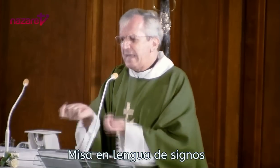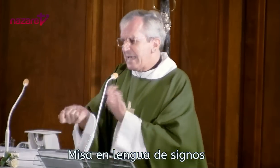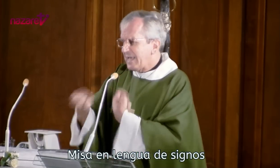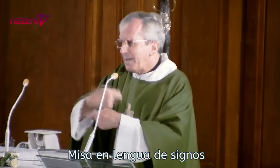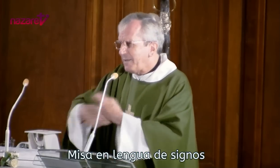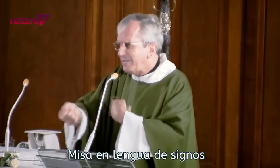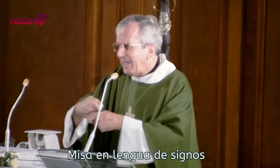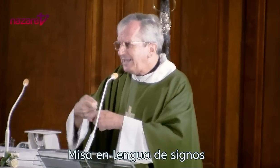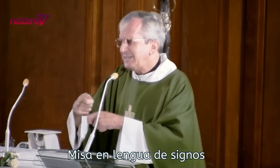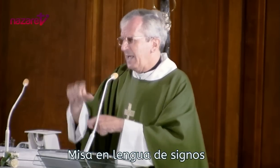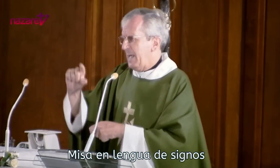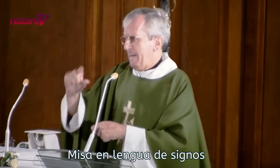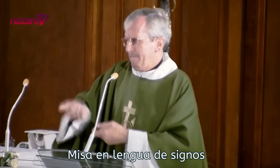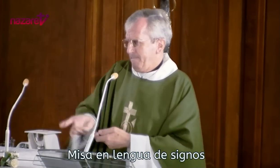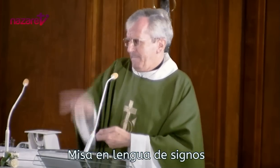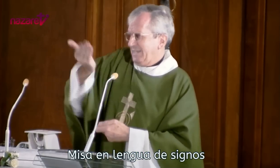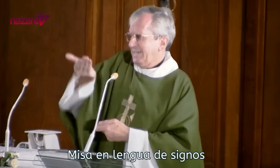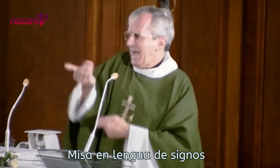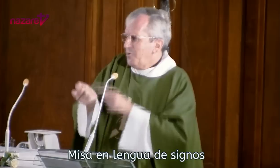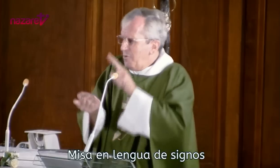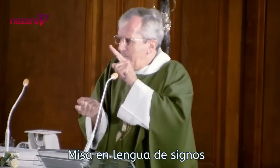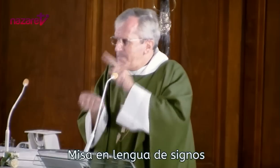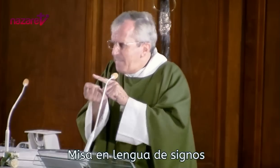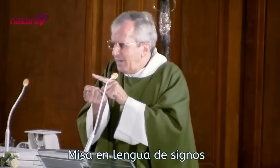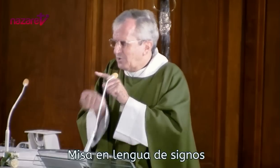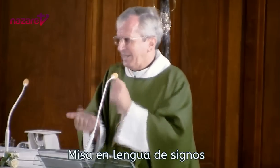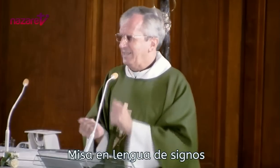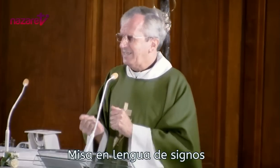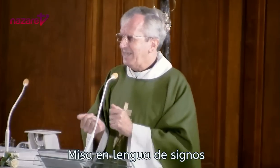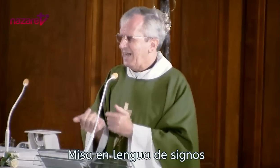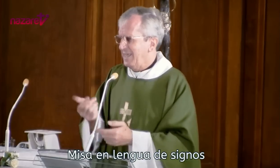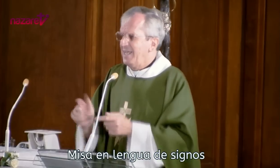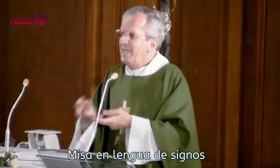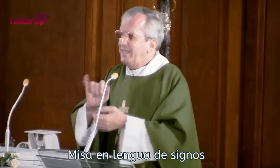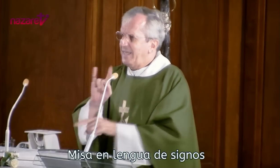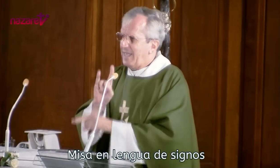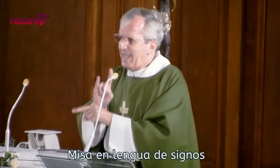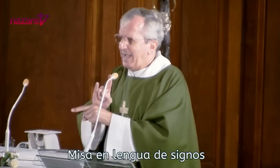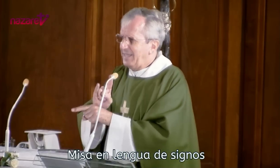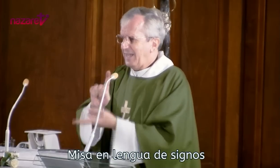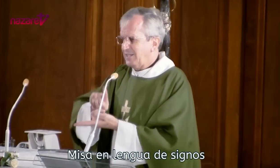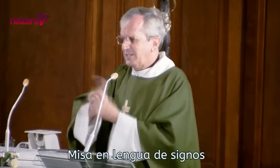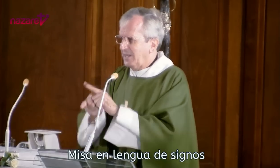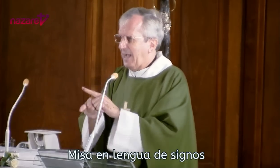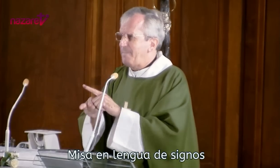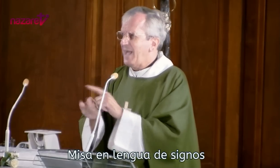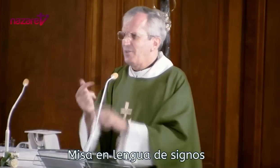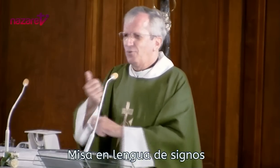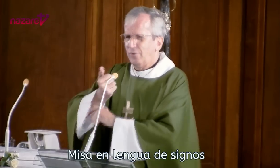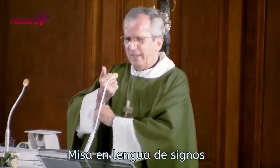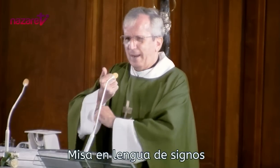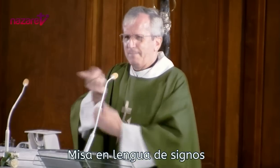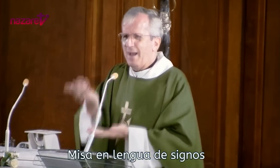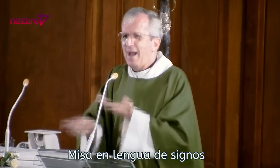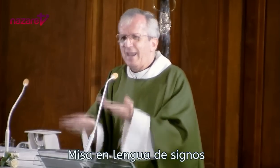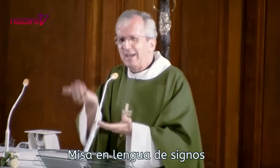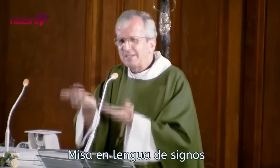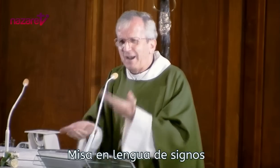que vendéis más caro menos cantidad, que engañáis cambiando trampa en las